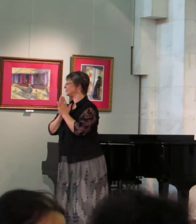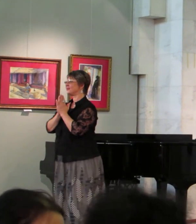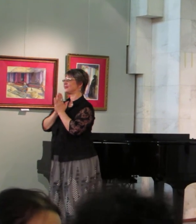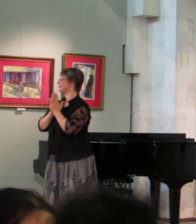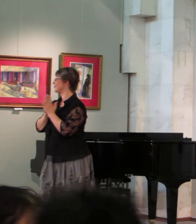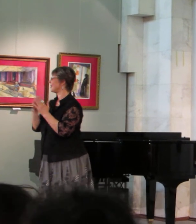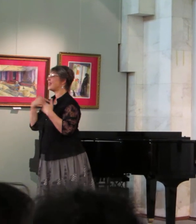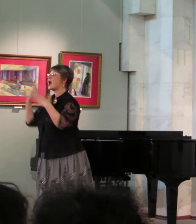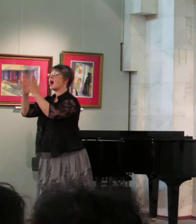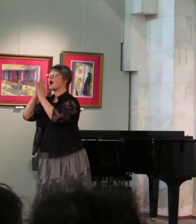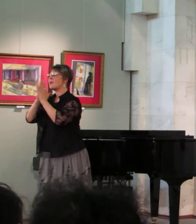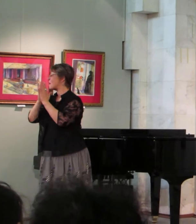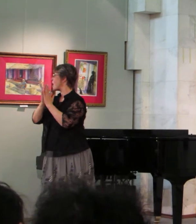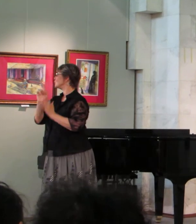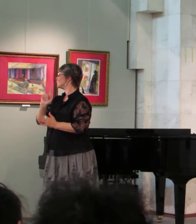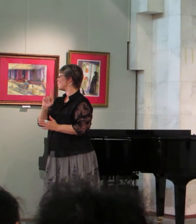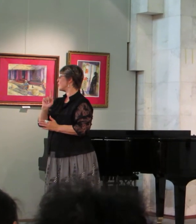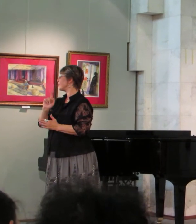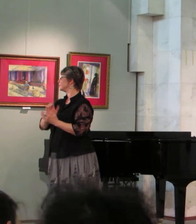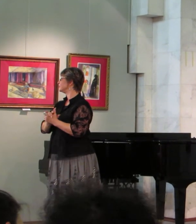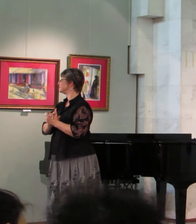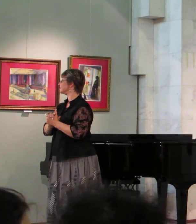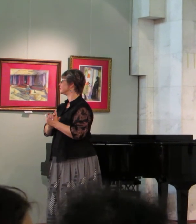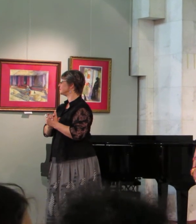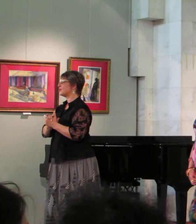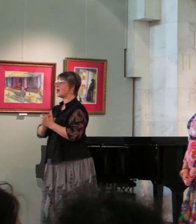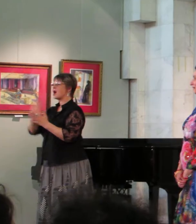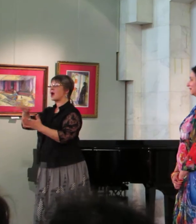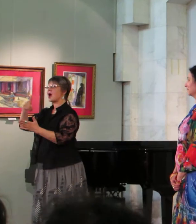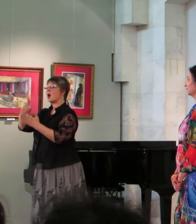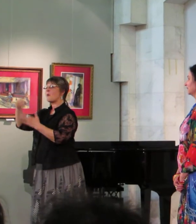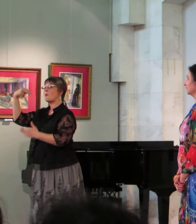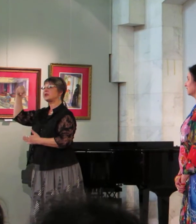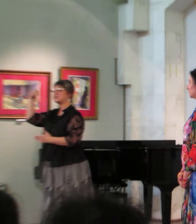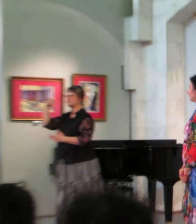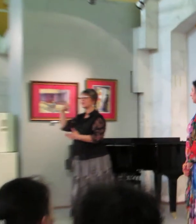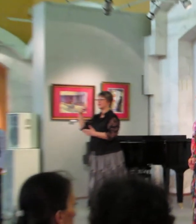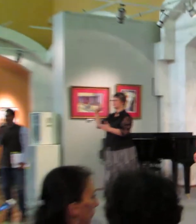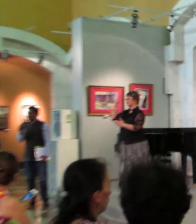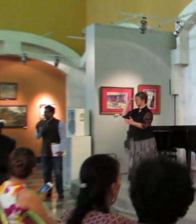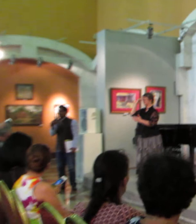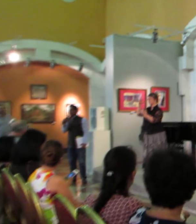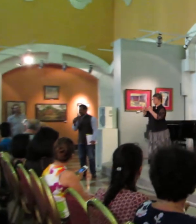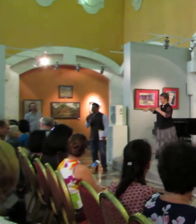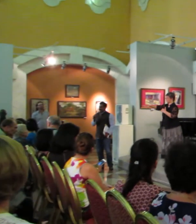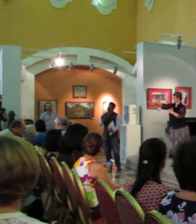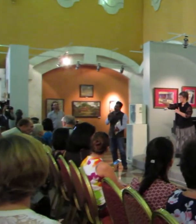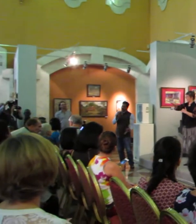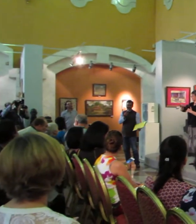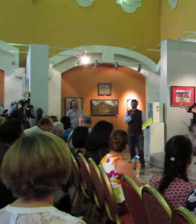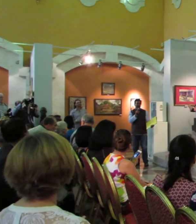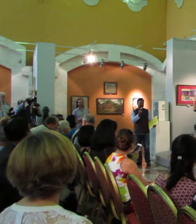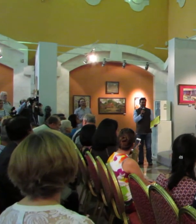Теперь я бы попросил, тут есть президент Землячества Индии, Кашмир Синг,